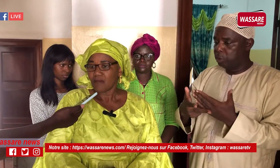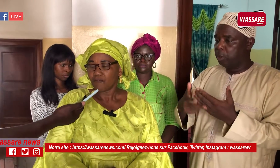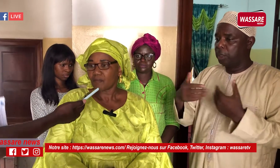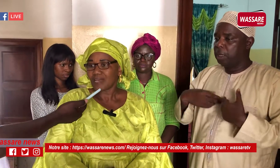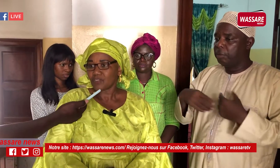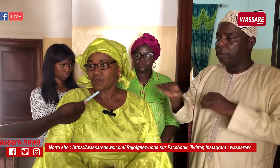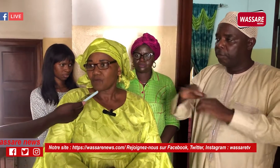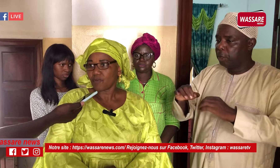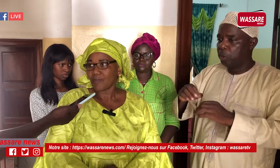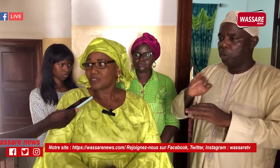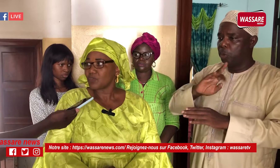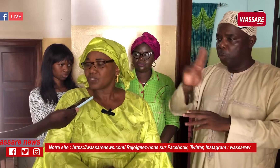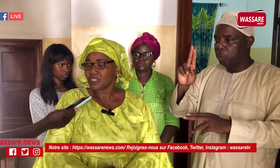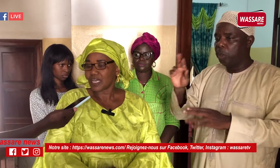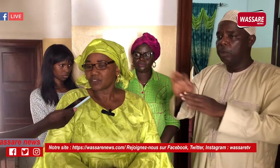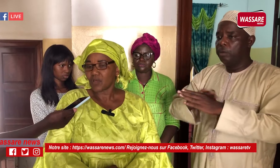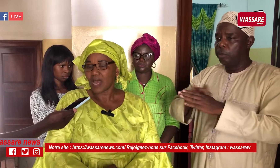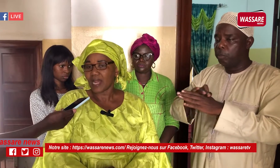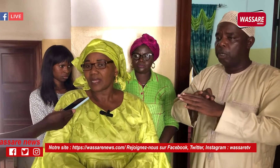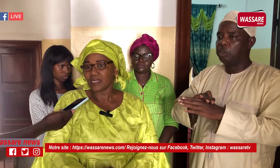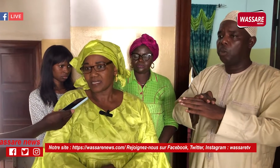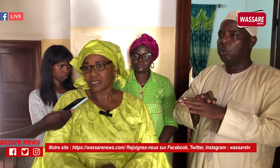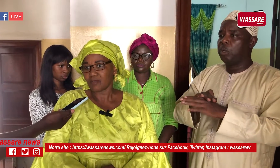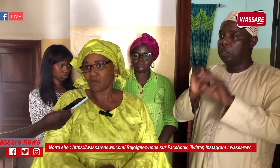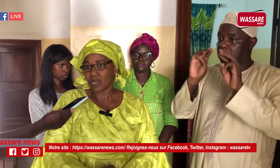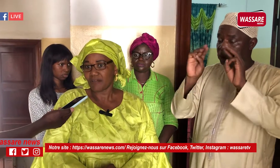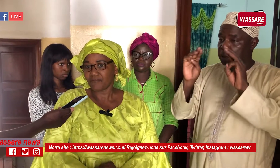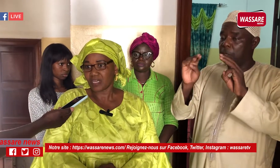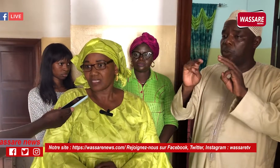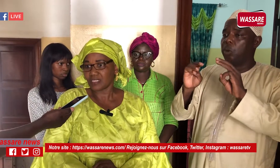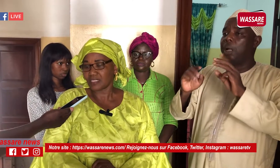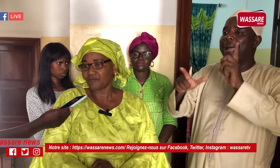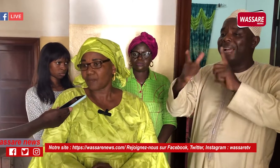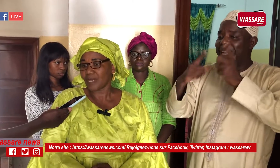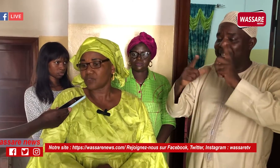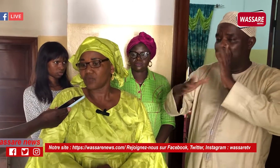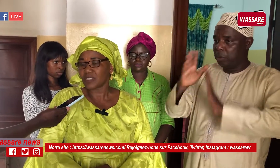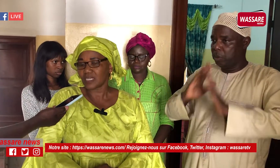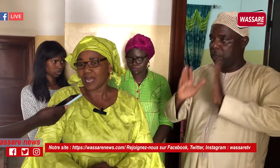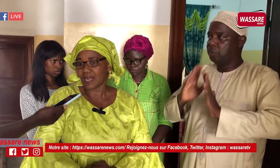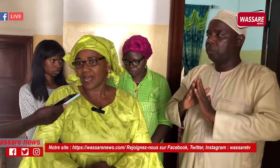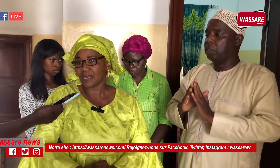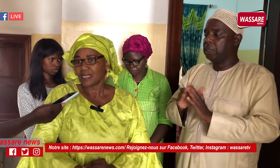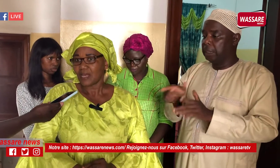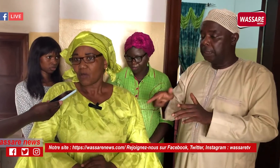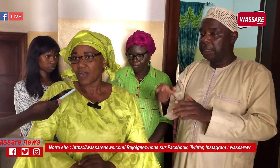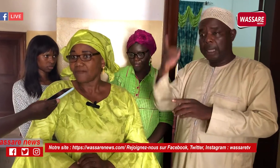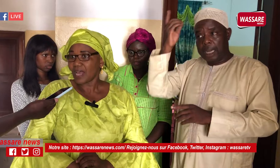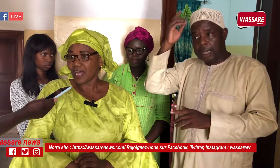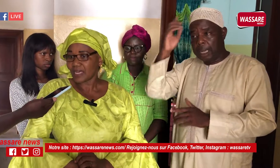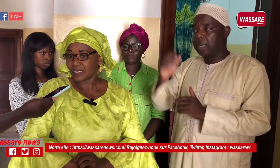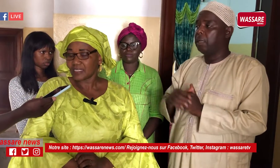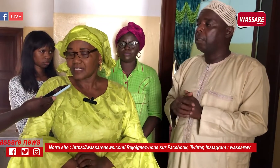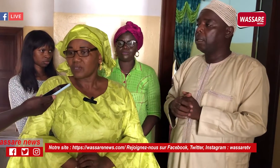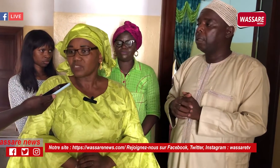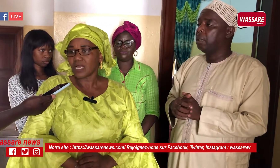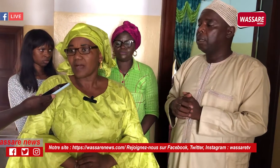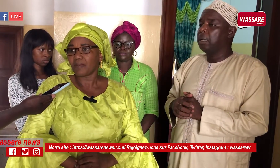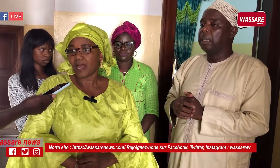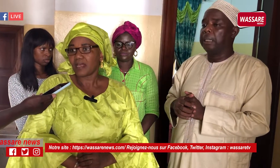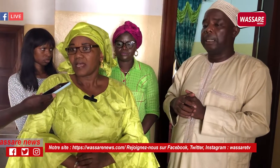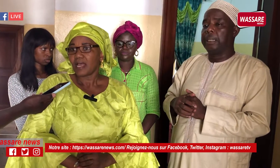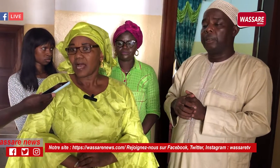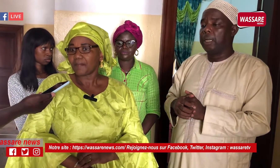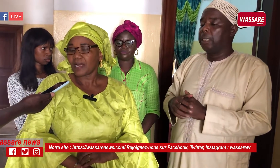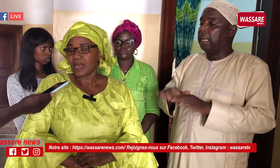une formation initiation à langue des signes. On a fait cette formation ici à Dakar. On a fait en langue des signes et aussi